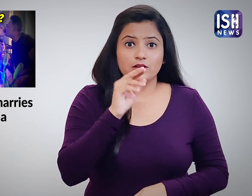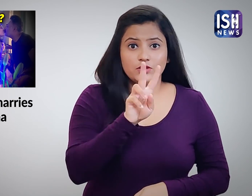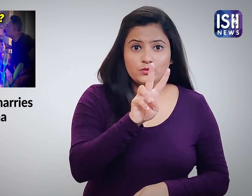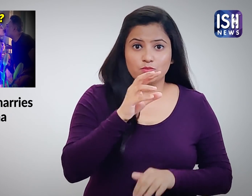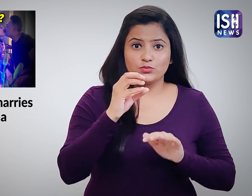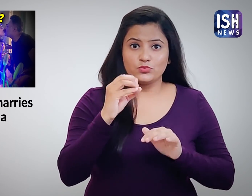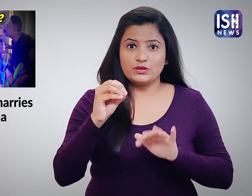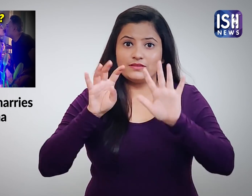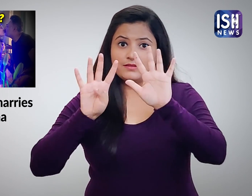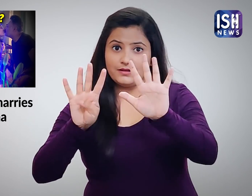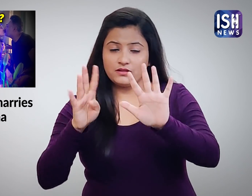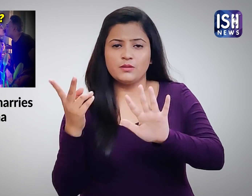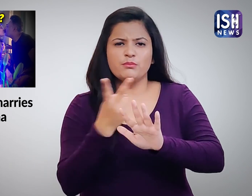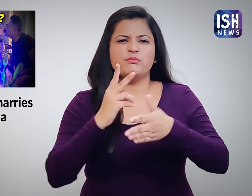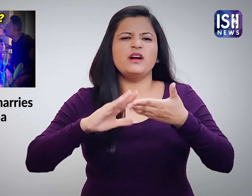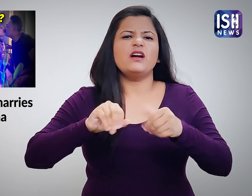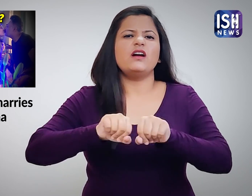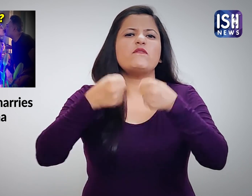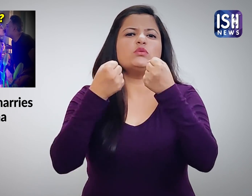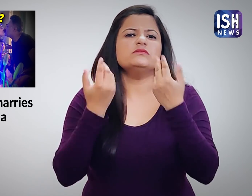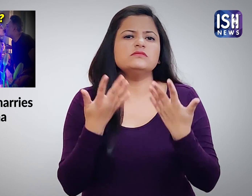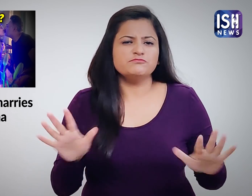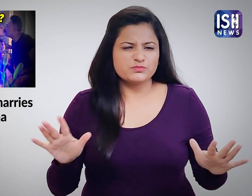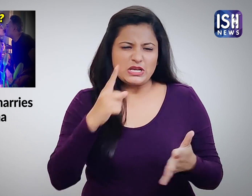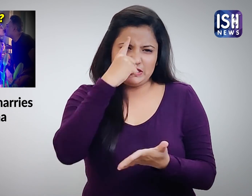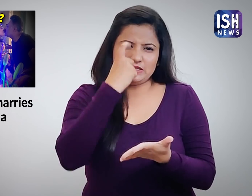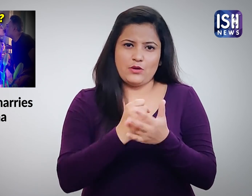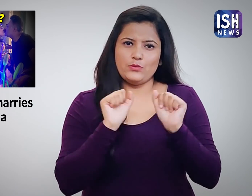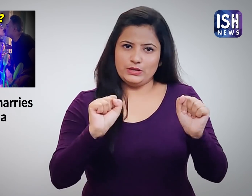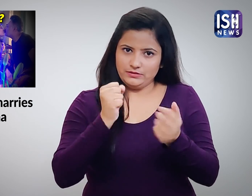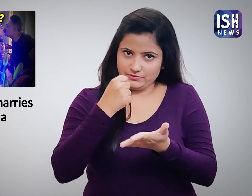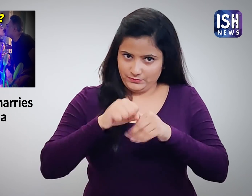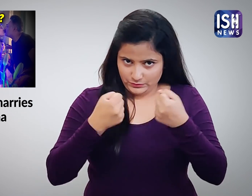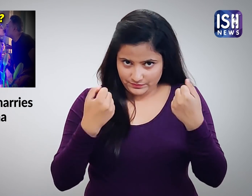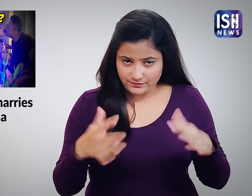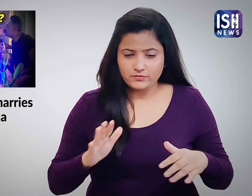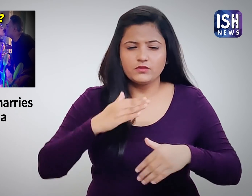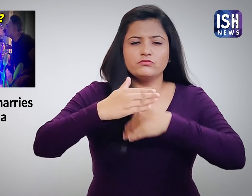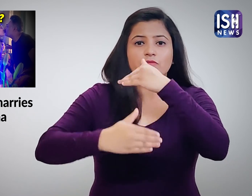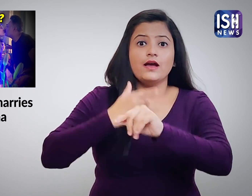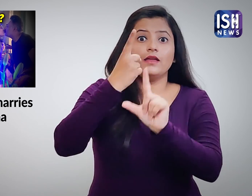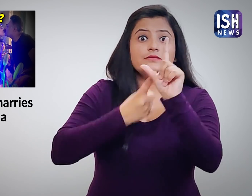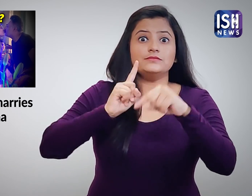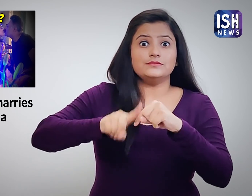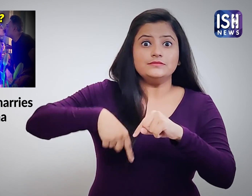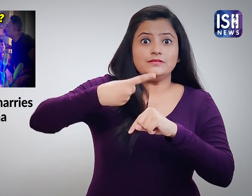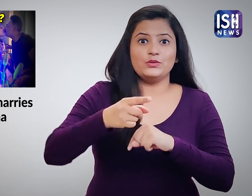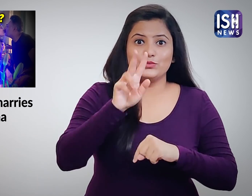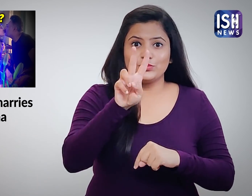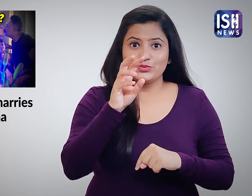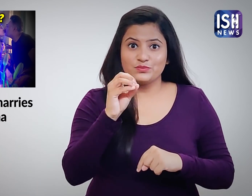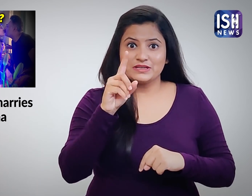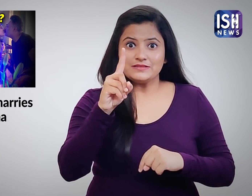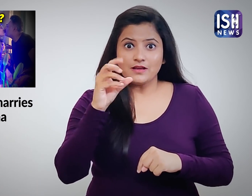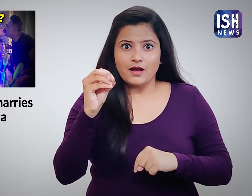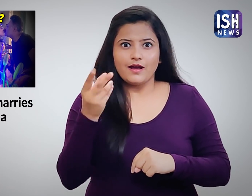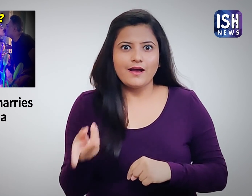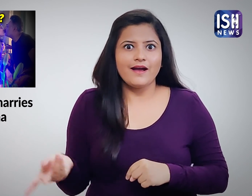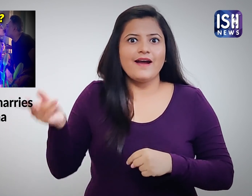2009 में उन्होंने तलाक ले लिया। एक साल बाद 2010